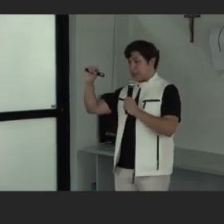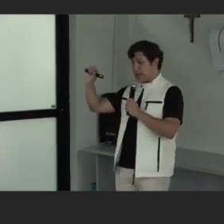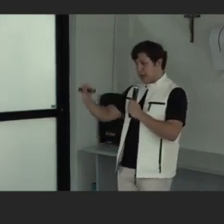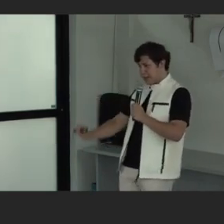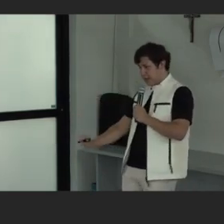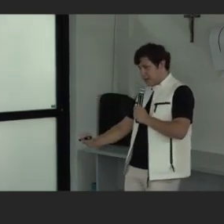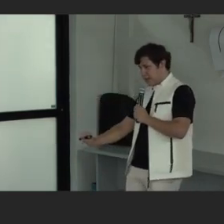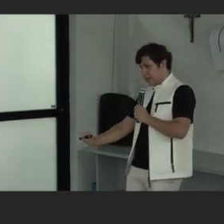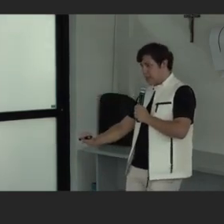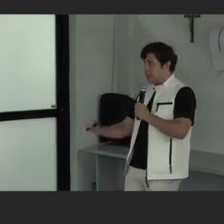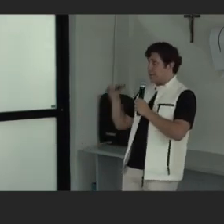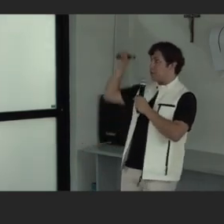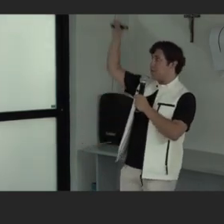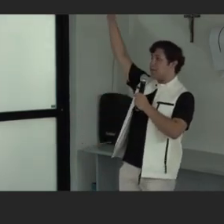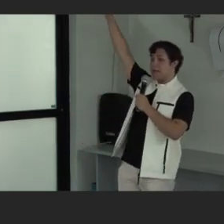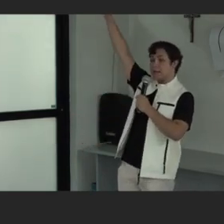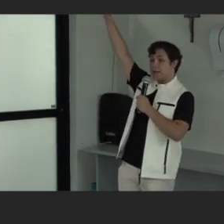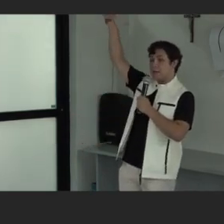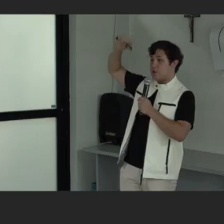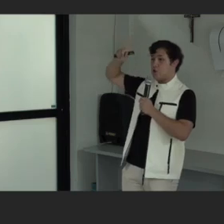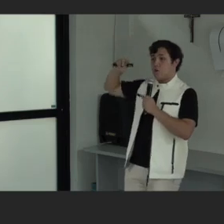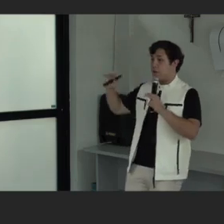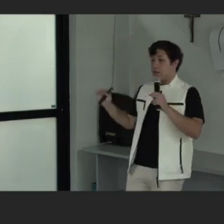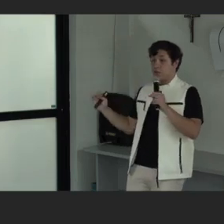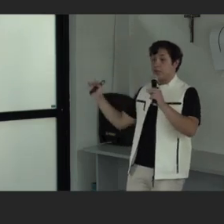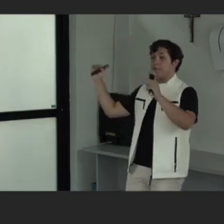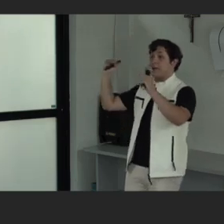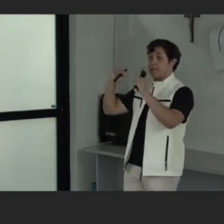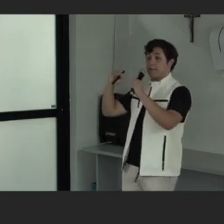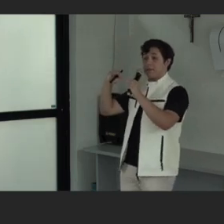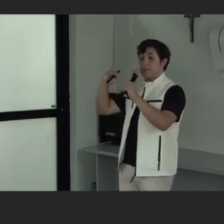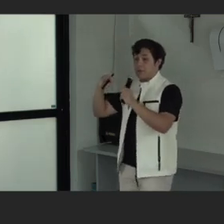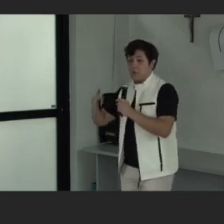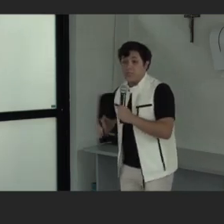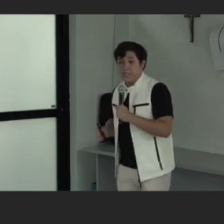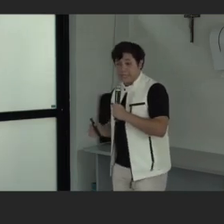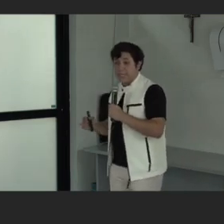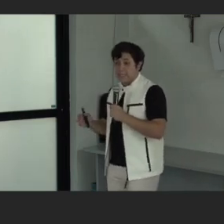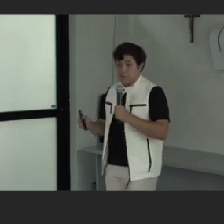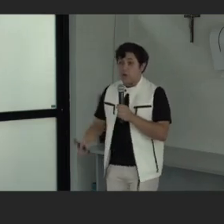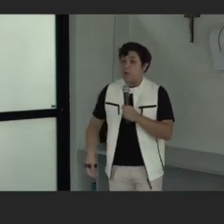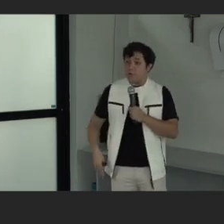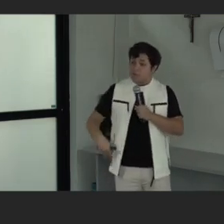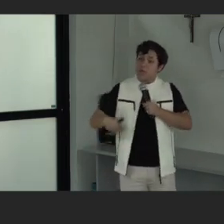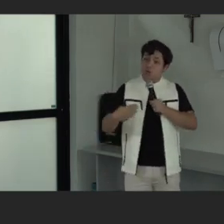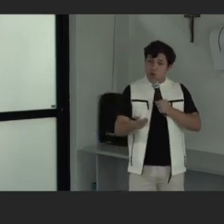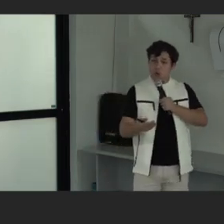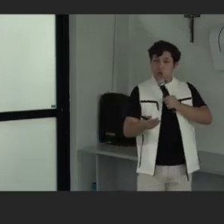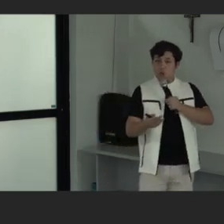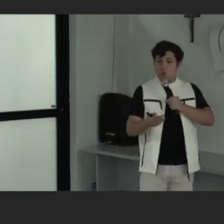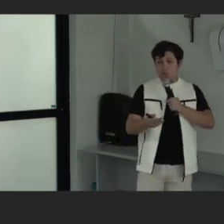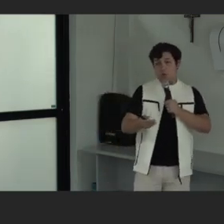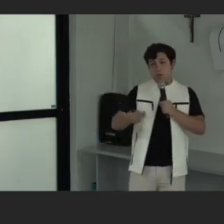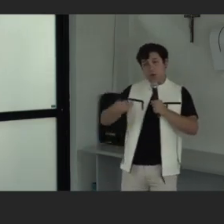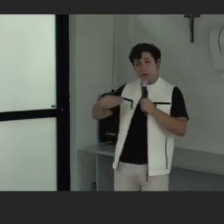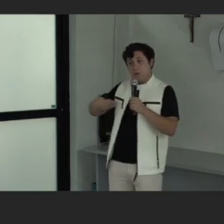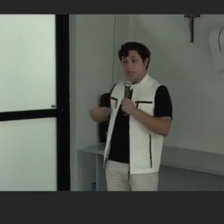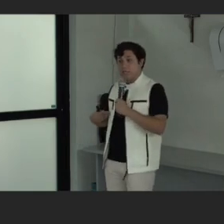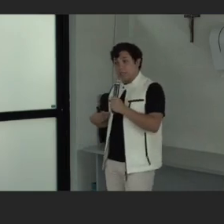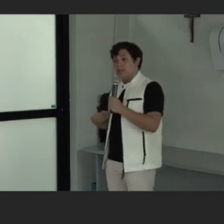está aquí y el español va a estar acá. No, son equiparables. O sea, sé que si yo hablo español y yo hablo lengua de señas, ya